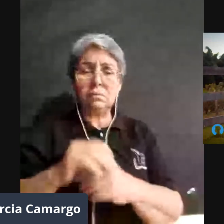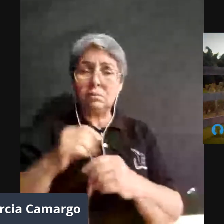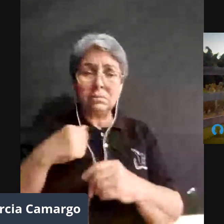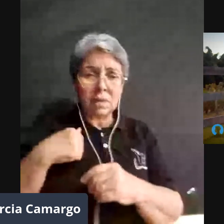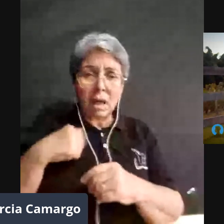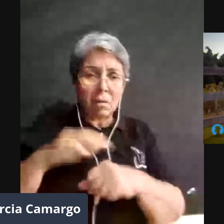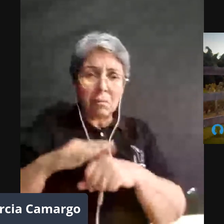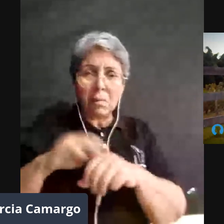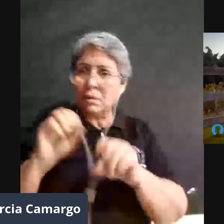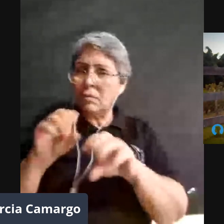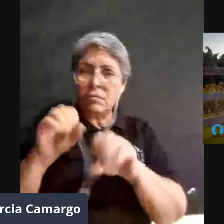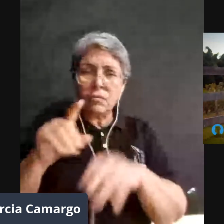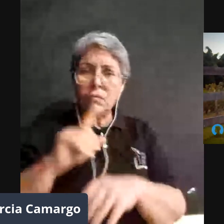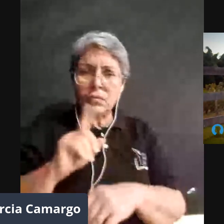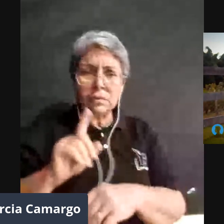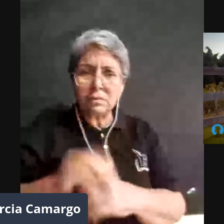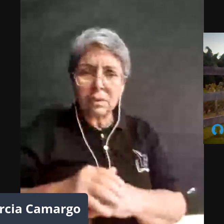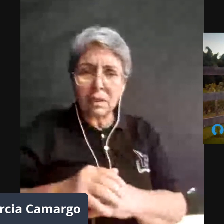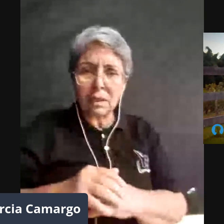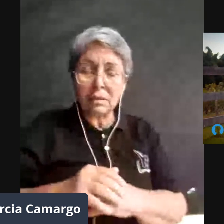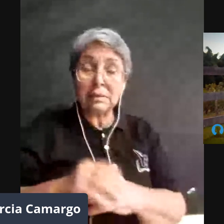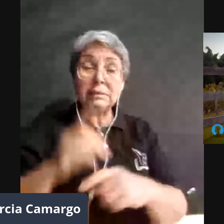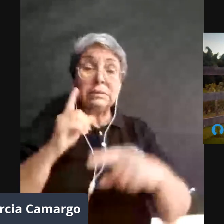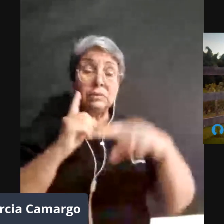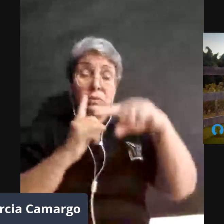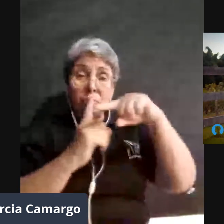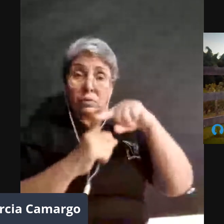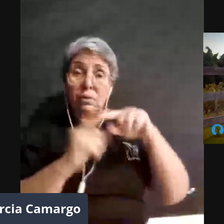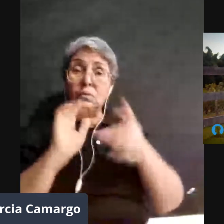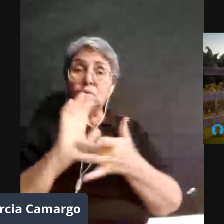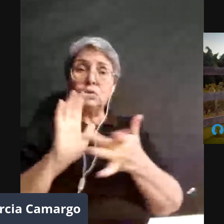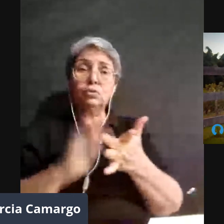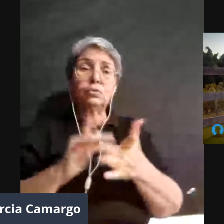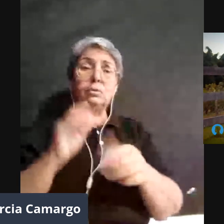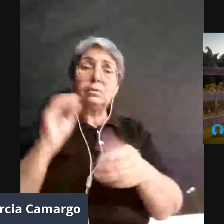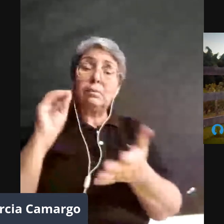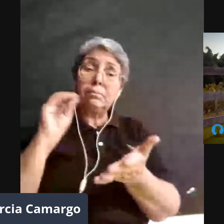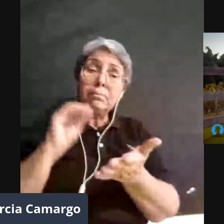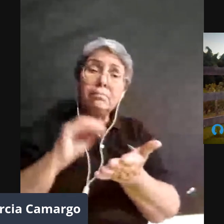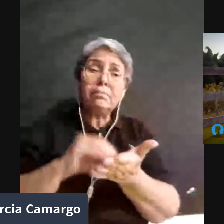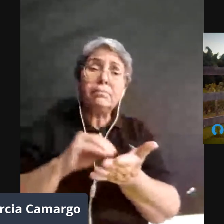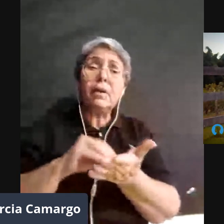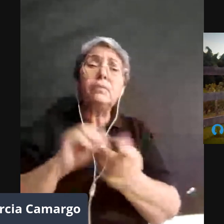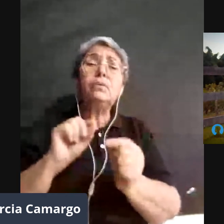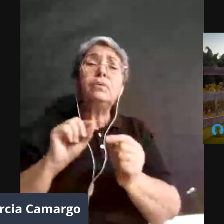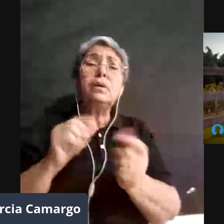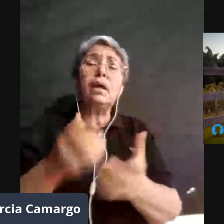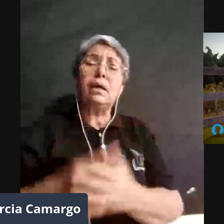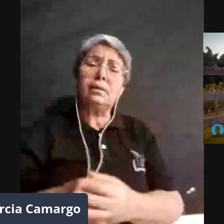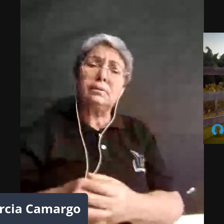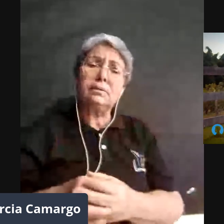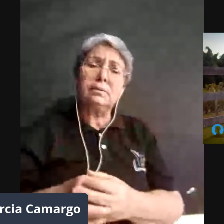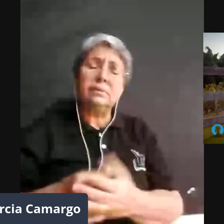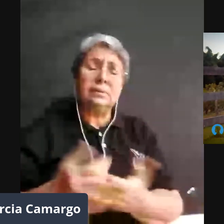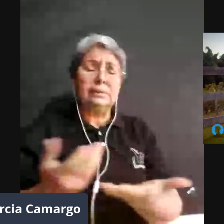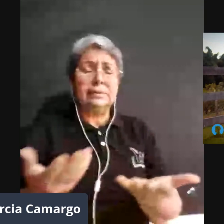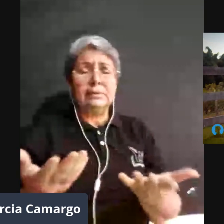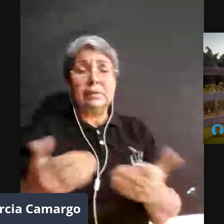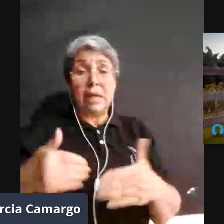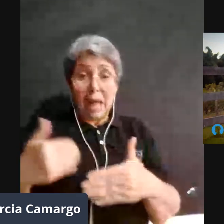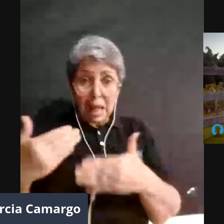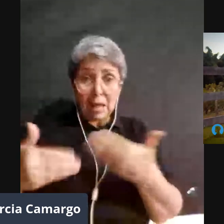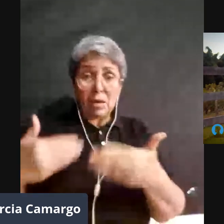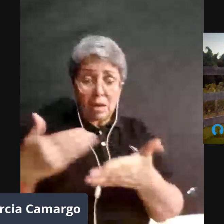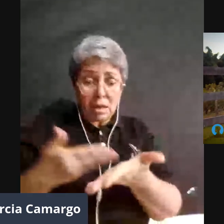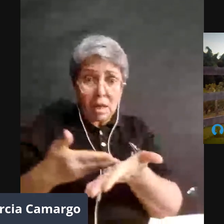Cristo pagou? E mais, sem se beneficiar de sua obra sacerdotal que está acontecendo, que está em andamento agora mesmo, mas, meus irmãos,